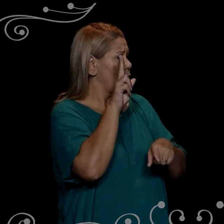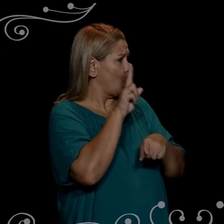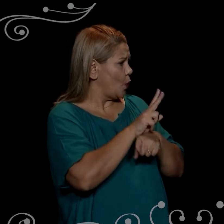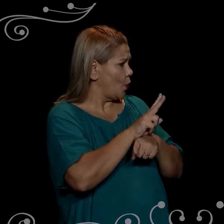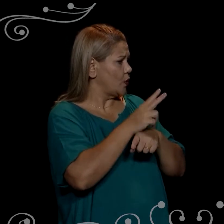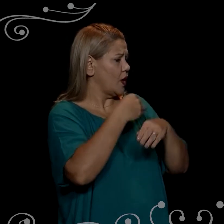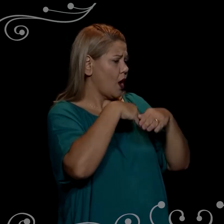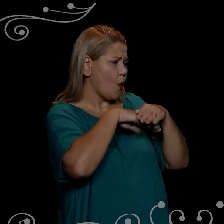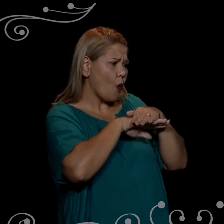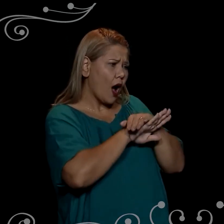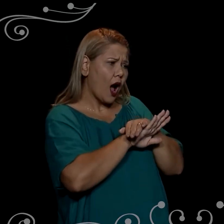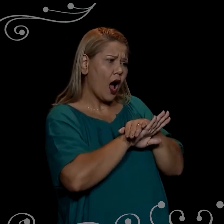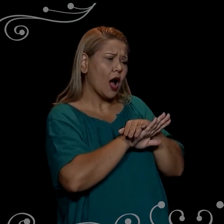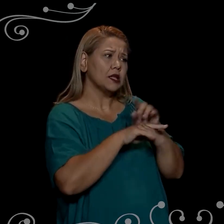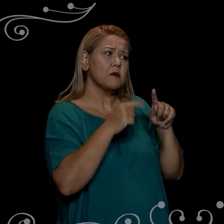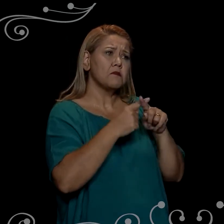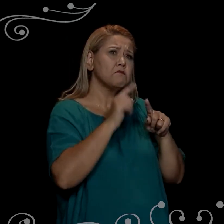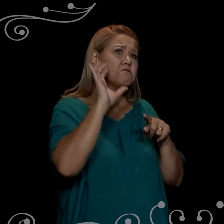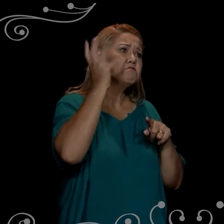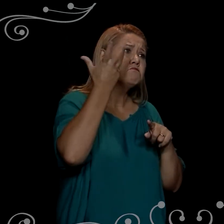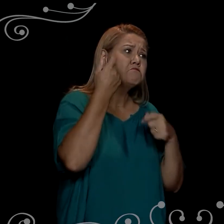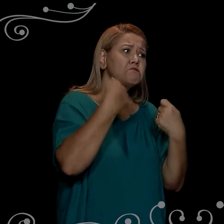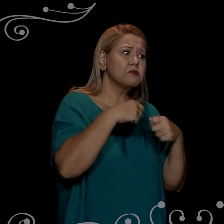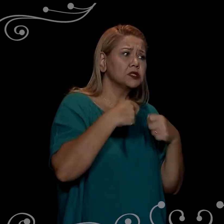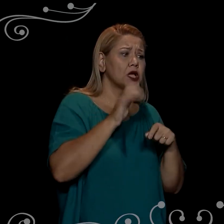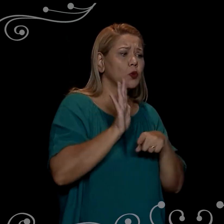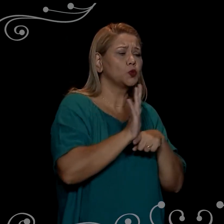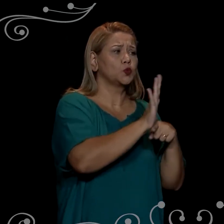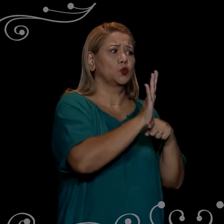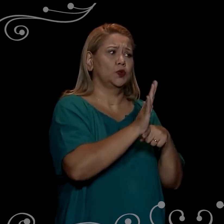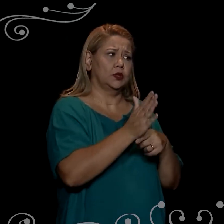de precisar de alguma ajuda durante a viagem.